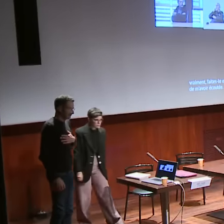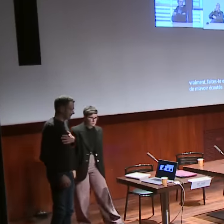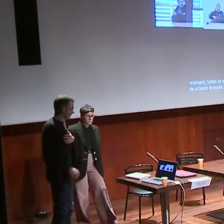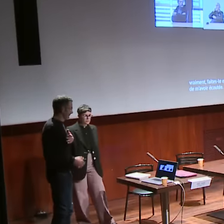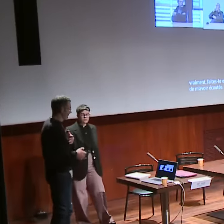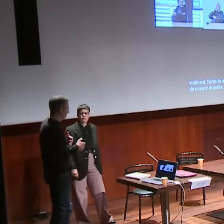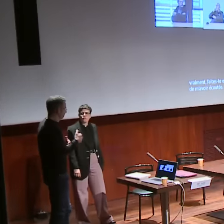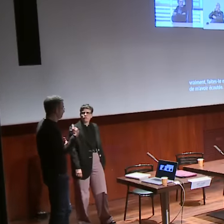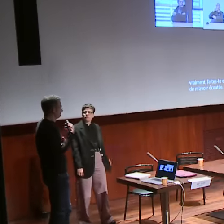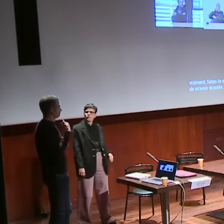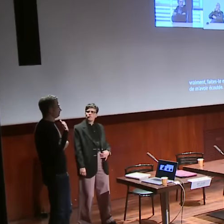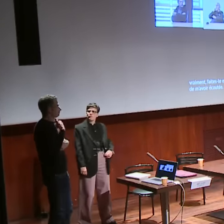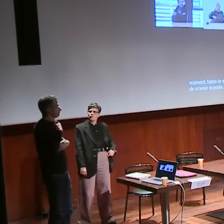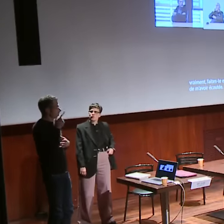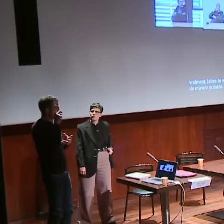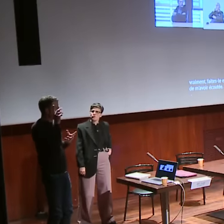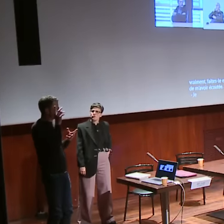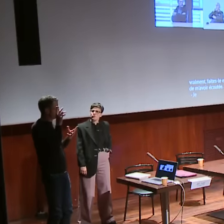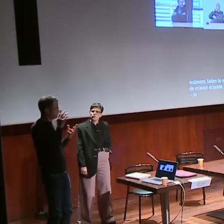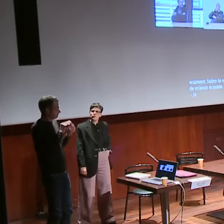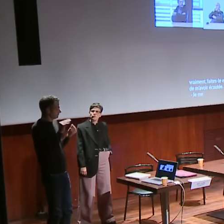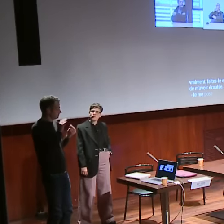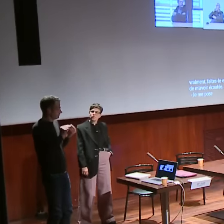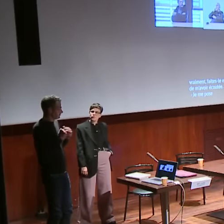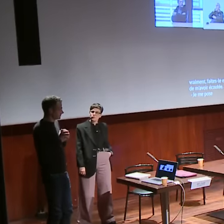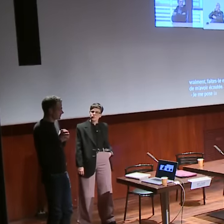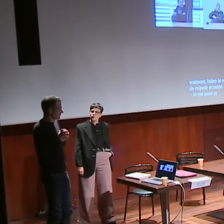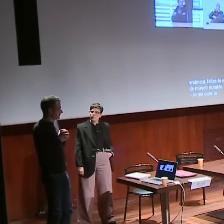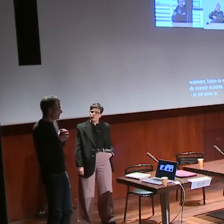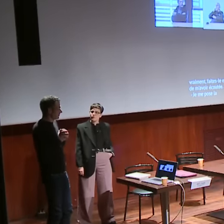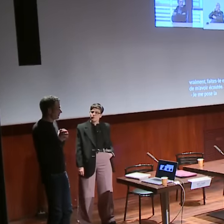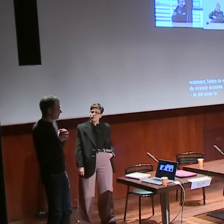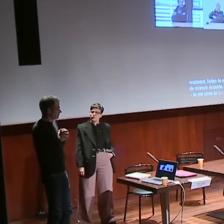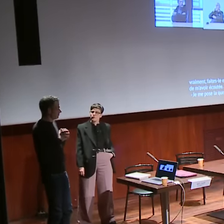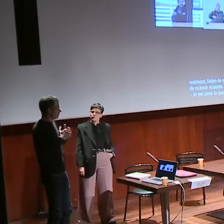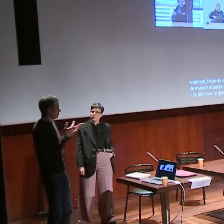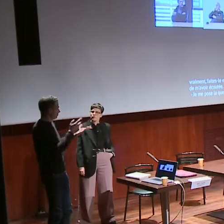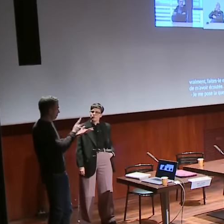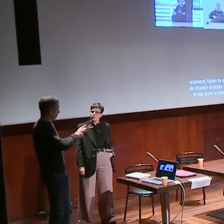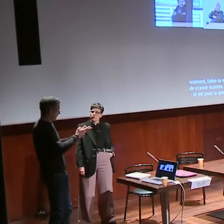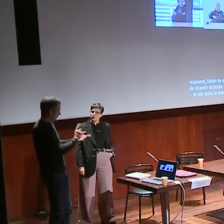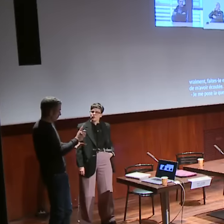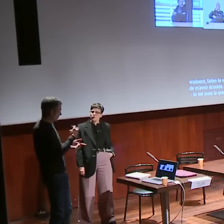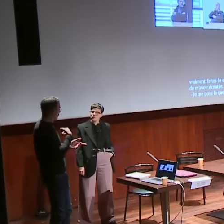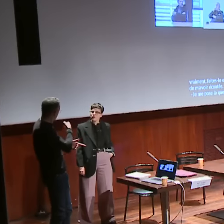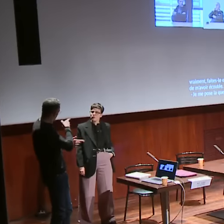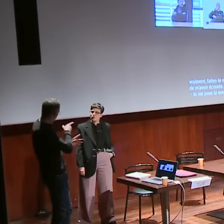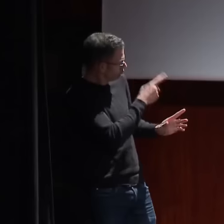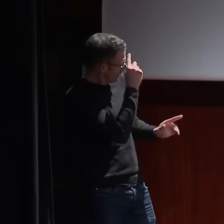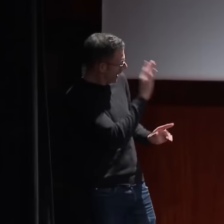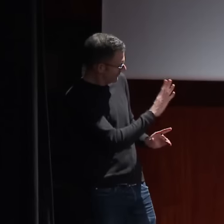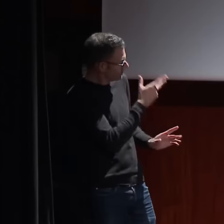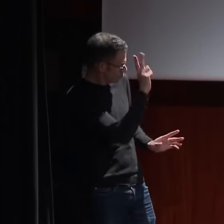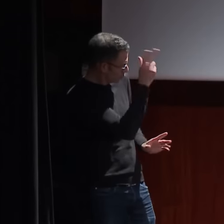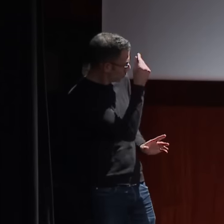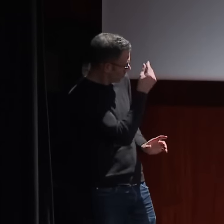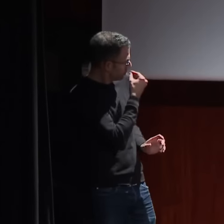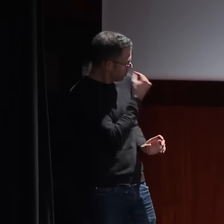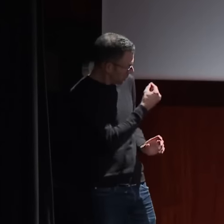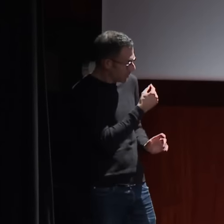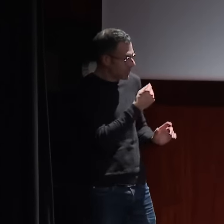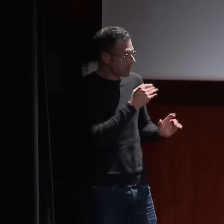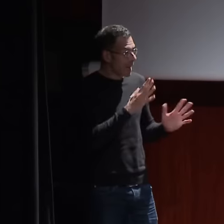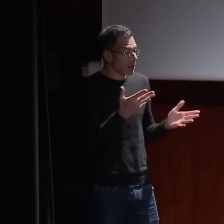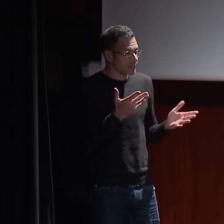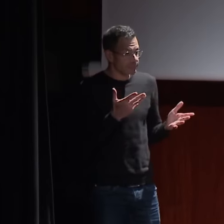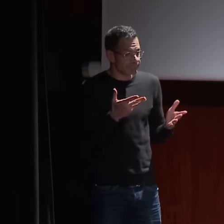Oui, moi je me pose la question du fait de ne pas traduire. Je comprends bien votre position, mais la difficulté qu'on